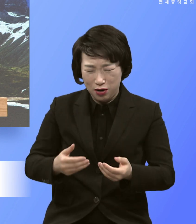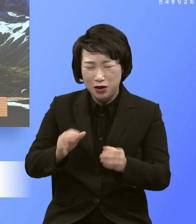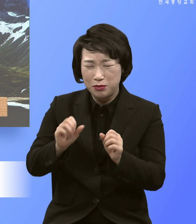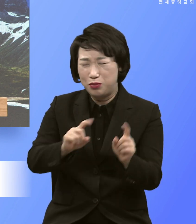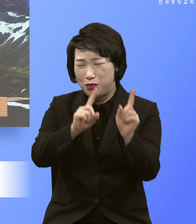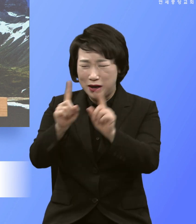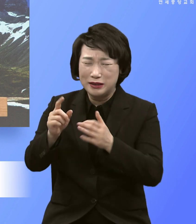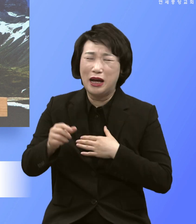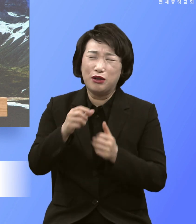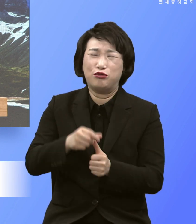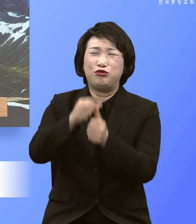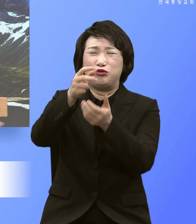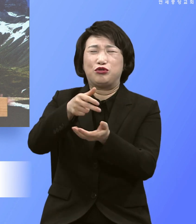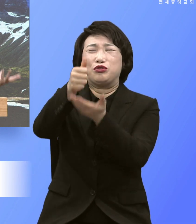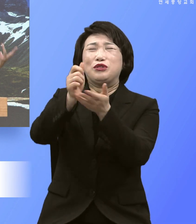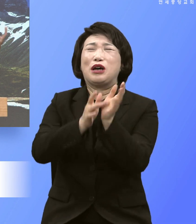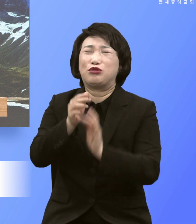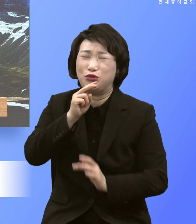부활하신 내 구주 예수여